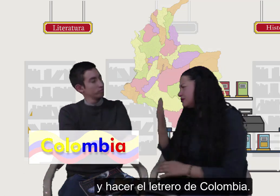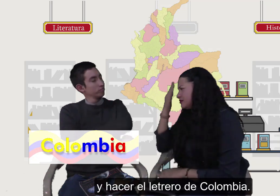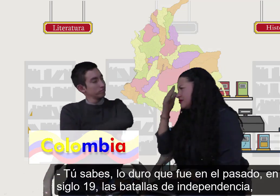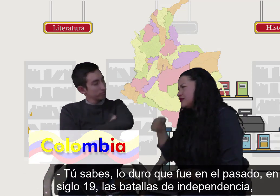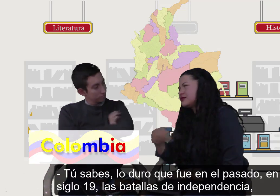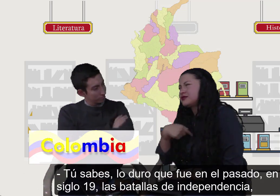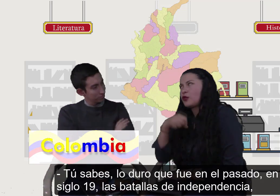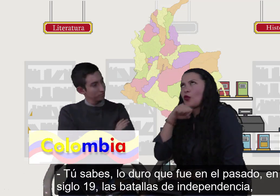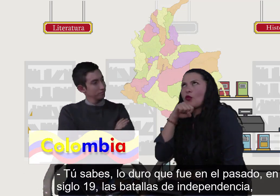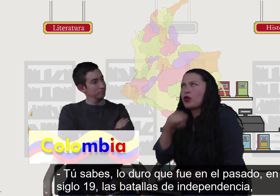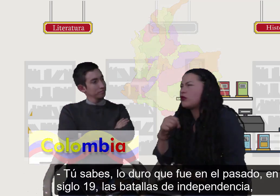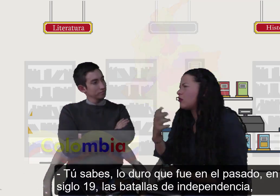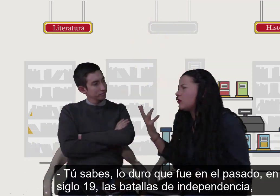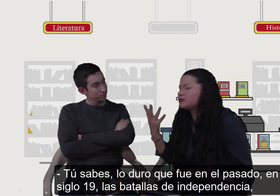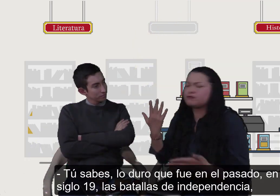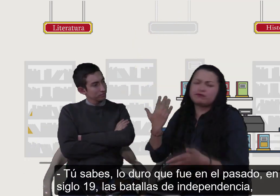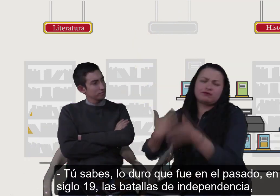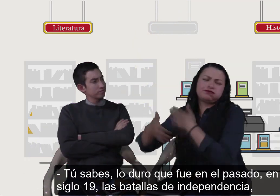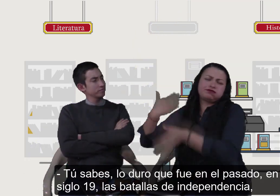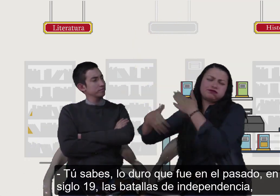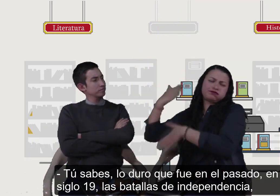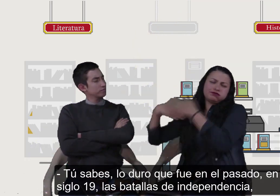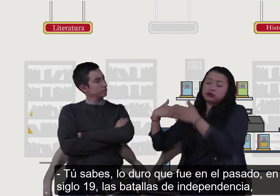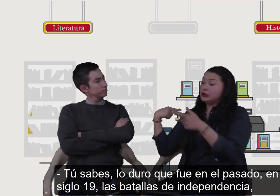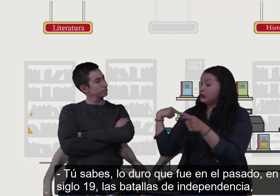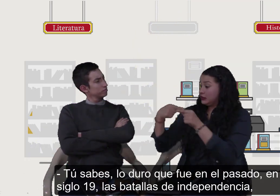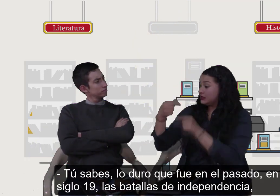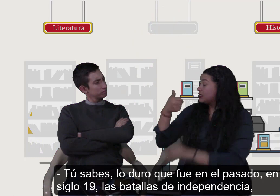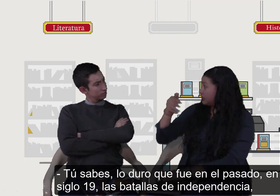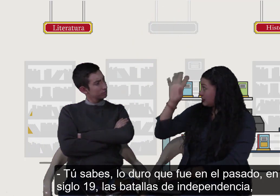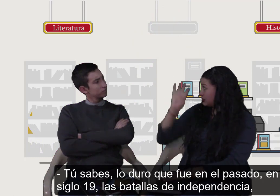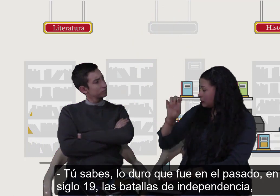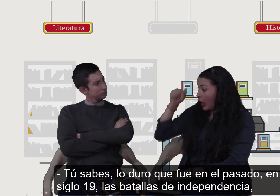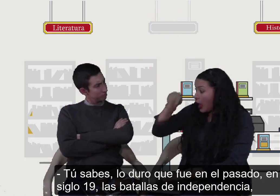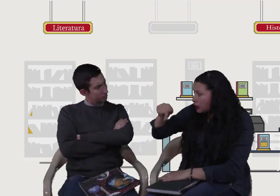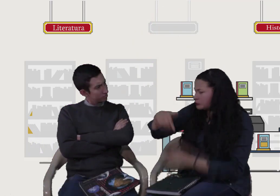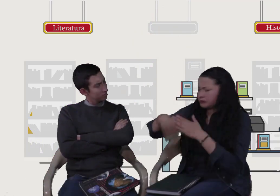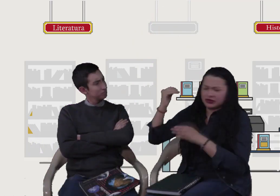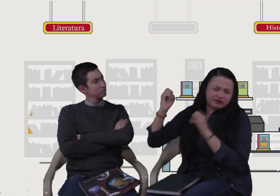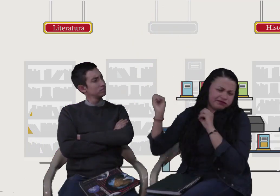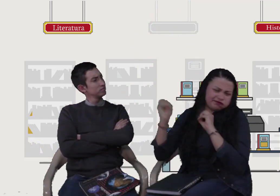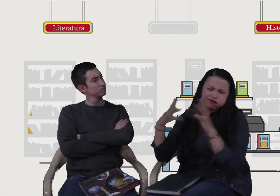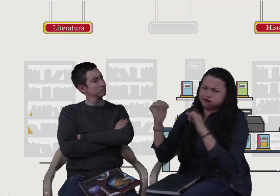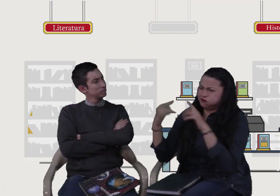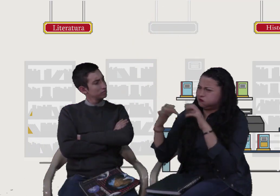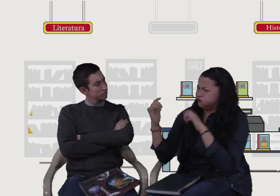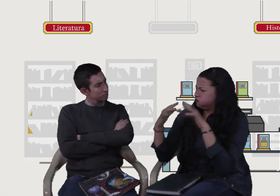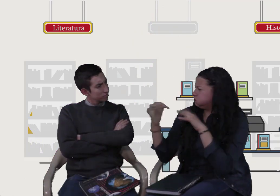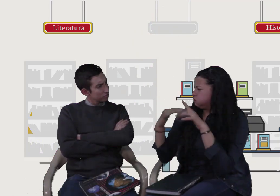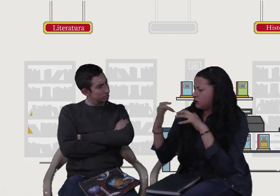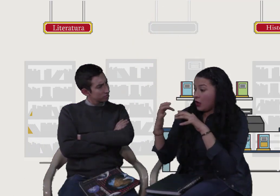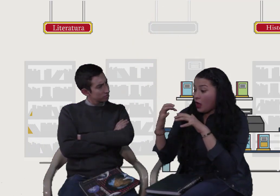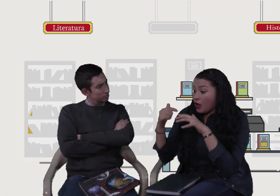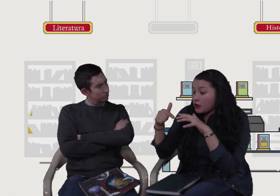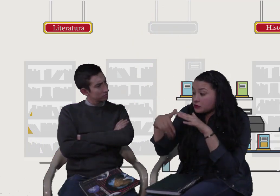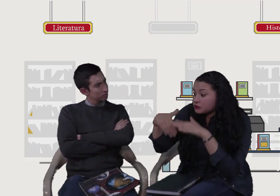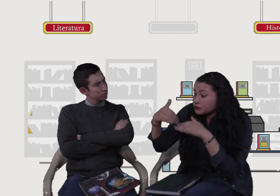Tú sabes lo duro que fue en el pasado En el siglo XIX las batallas de independencia para proclamarse como la República de Colombia Hasta hoy en día